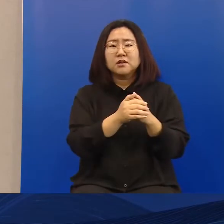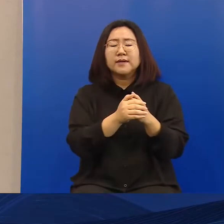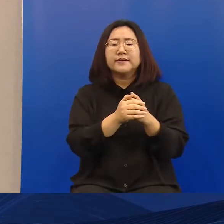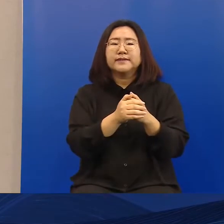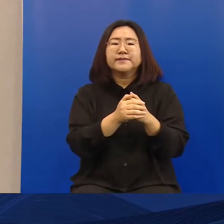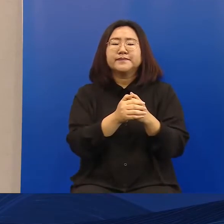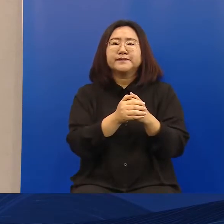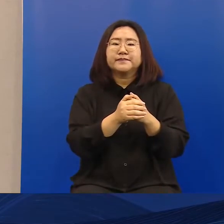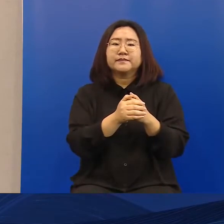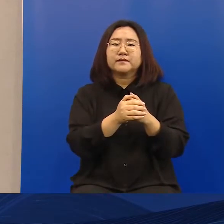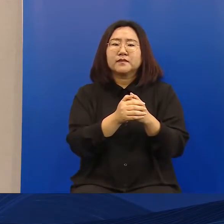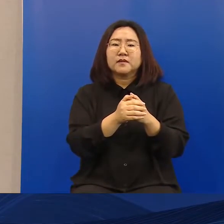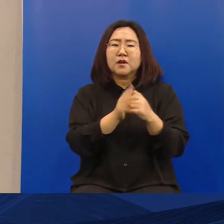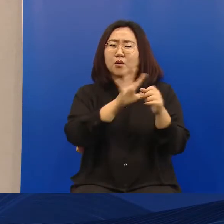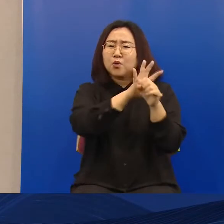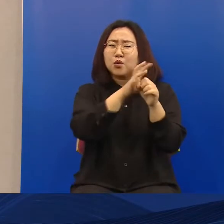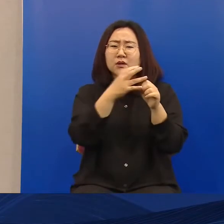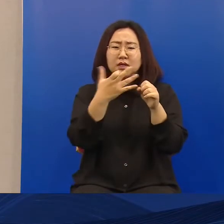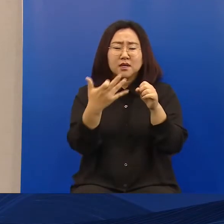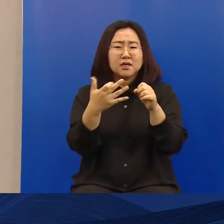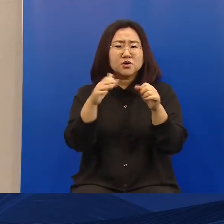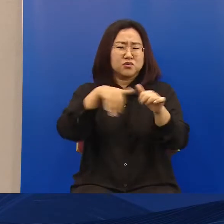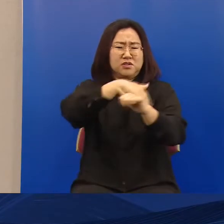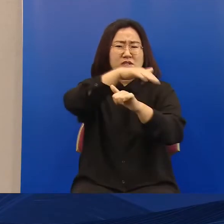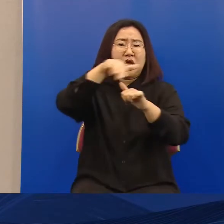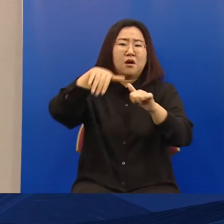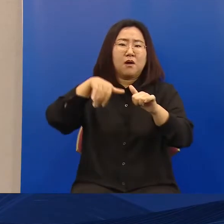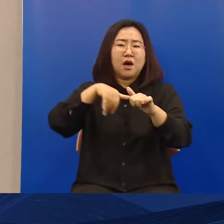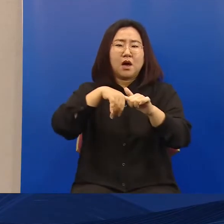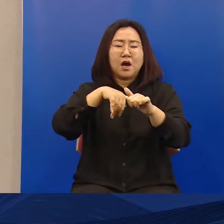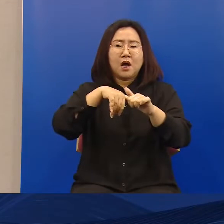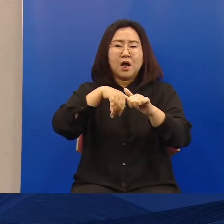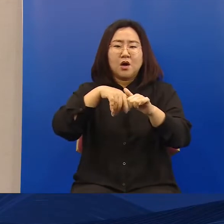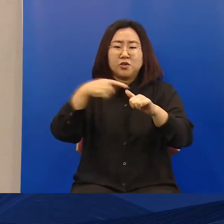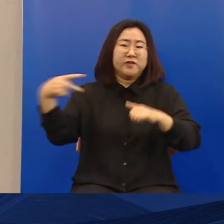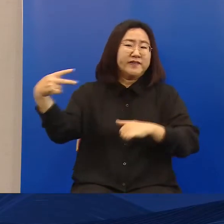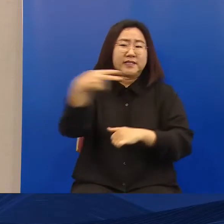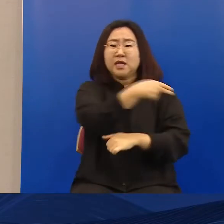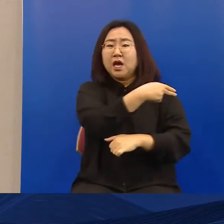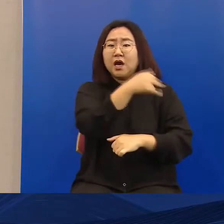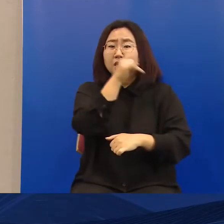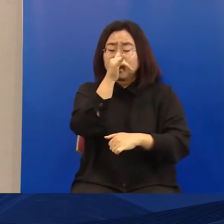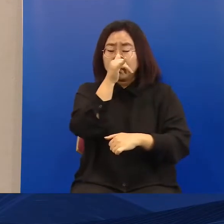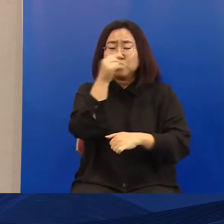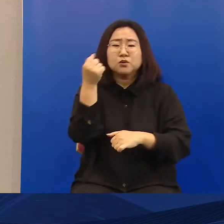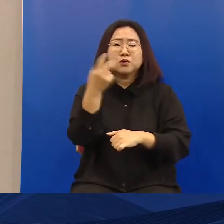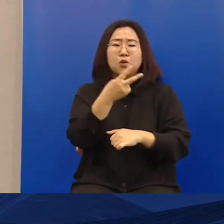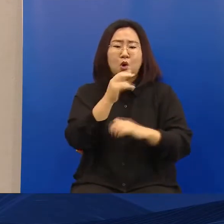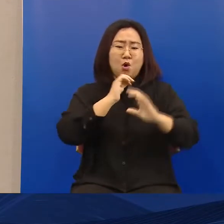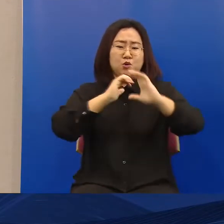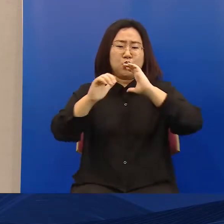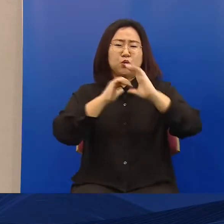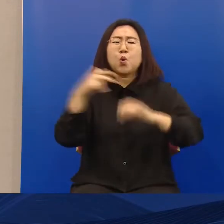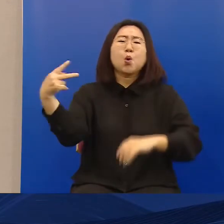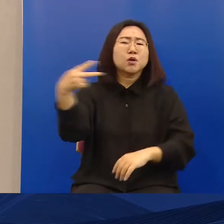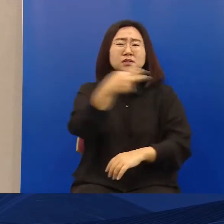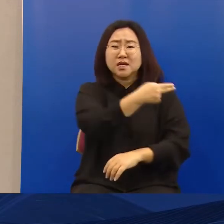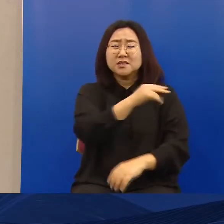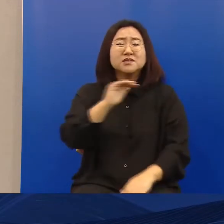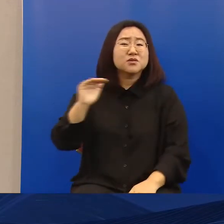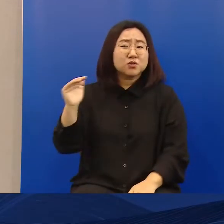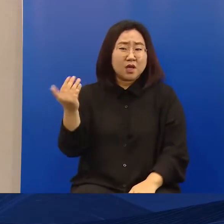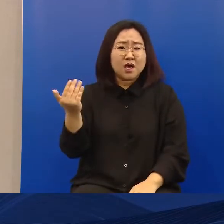오기 때문에 이 코로나 팬데믹이 물리적 단절을 가져오고, 물리적 단절은 또 소통의 단절을